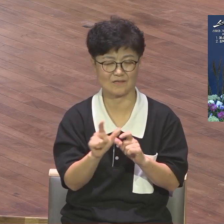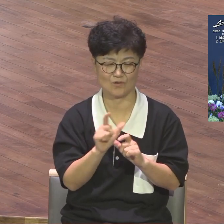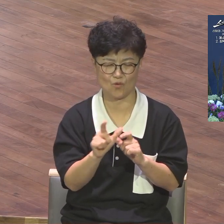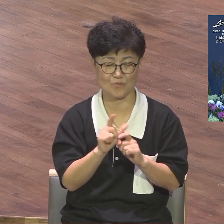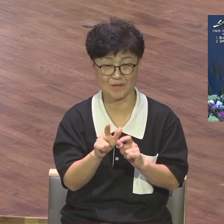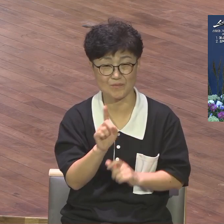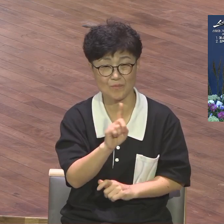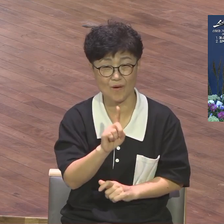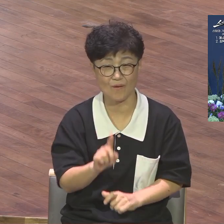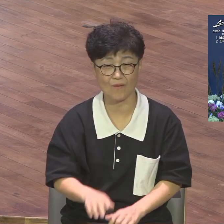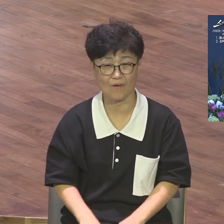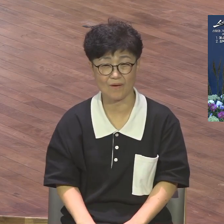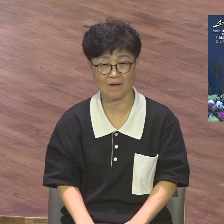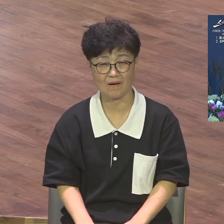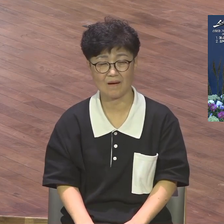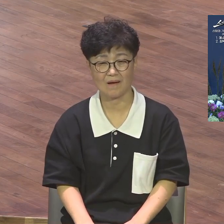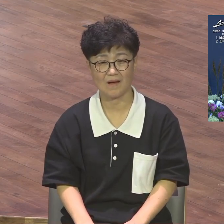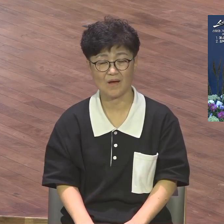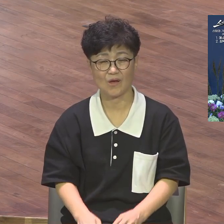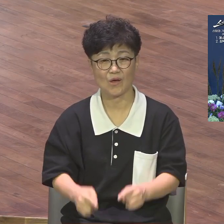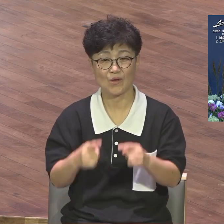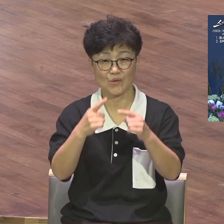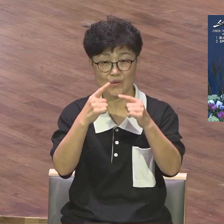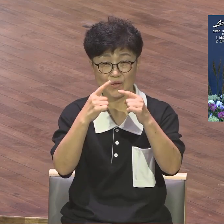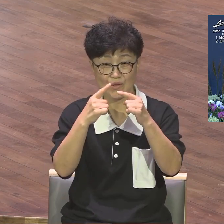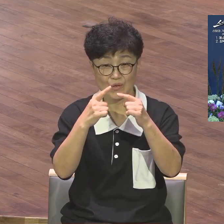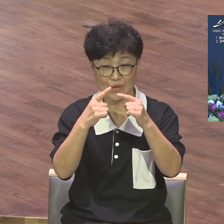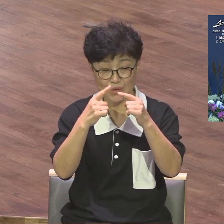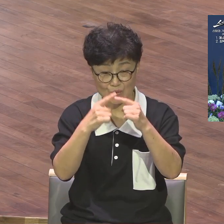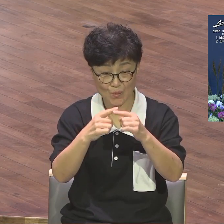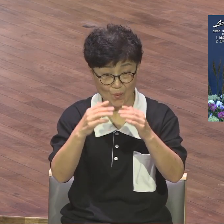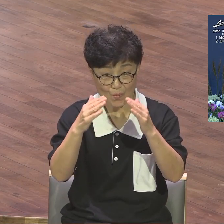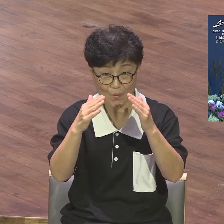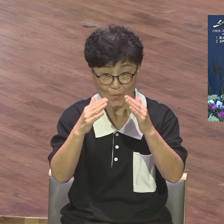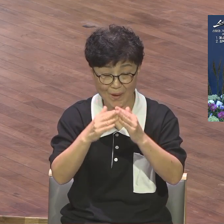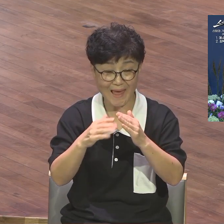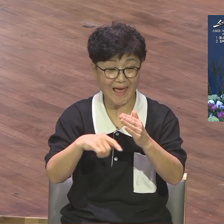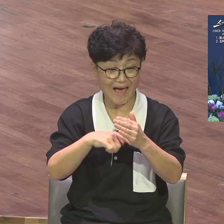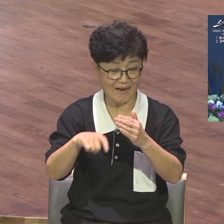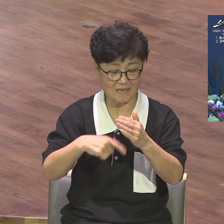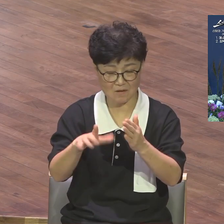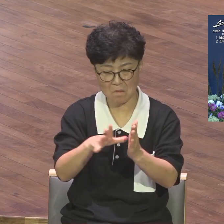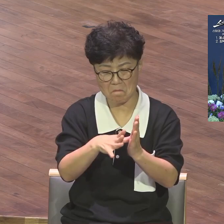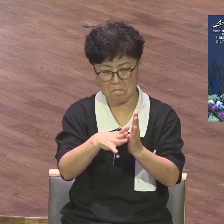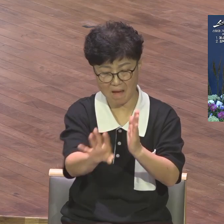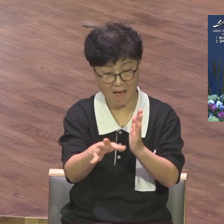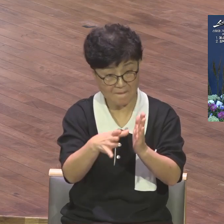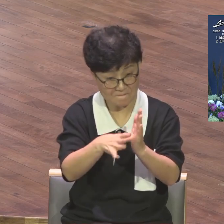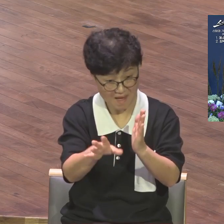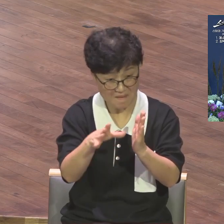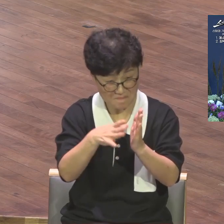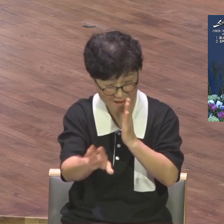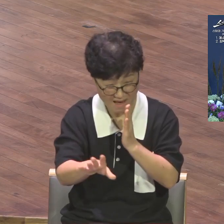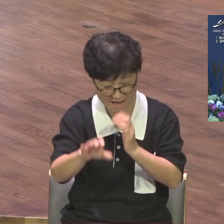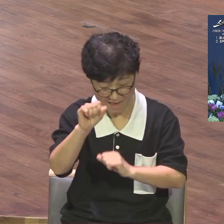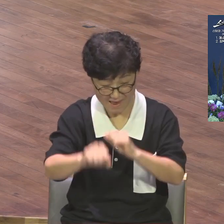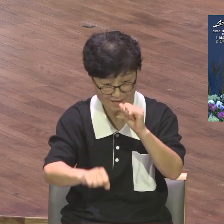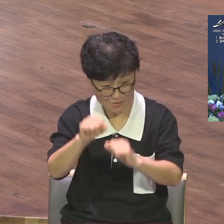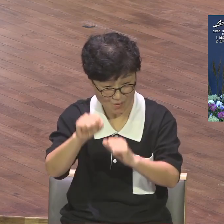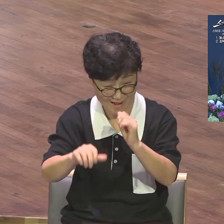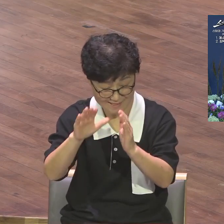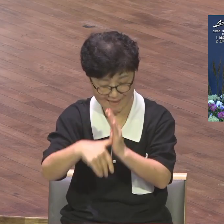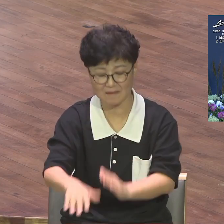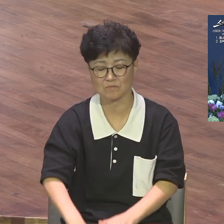예, 말도 안 되는 행동하면 어떠세요? 기다려줄게, 기도할게, 그럴 수 있어. 가족들한테는